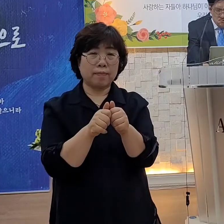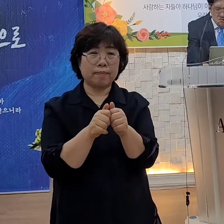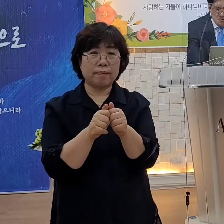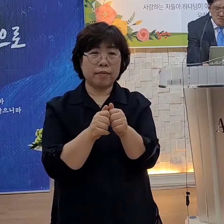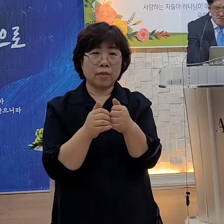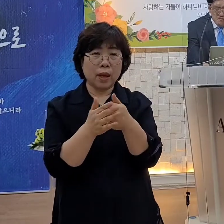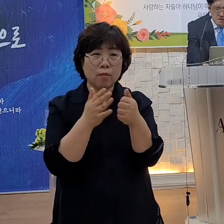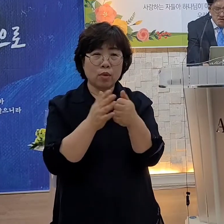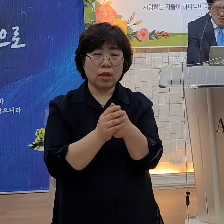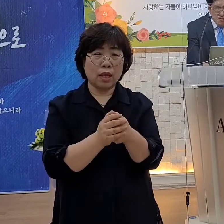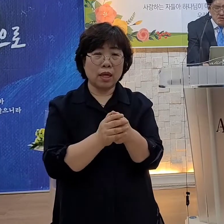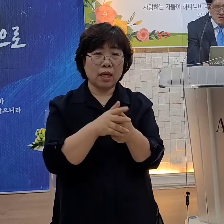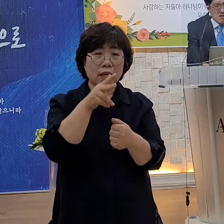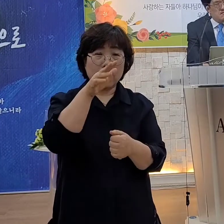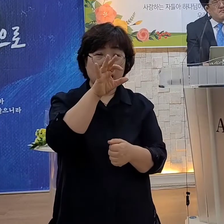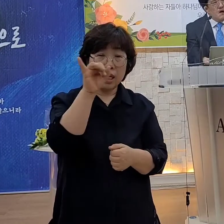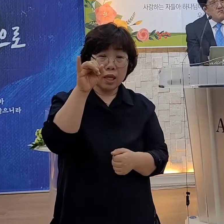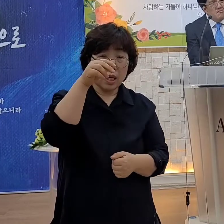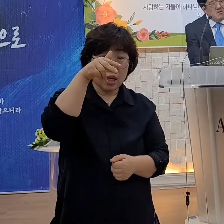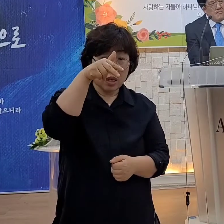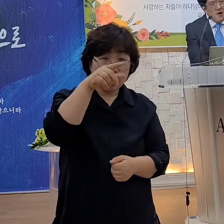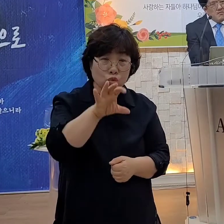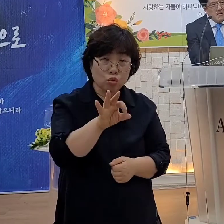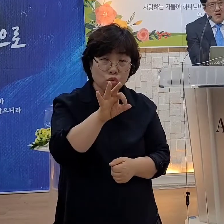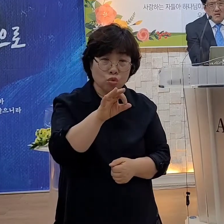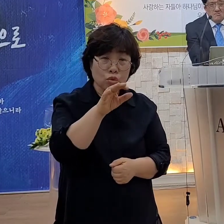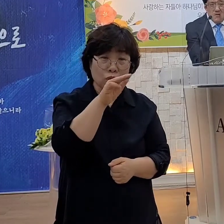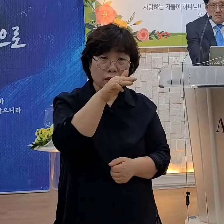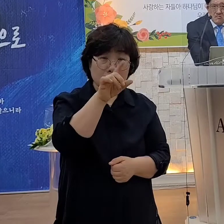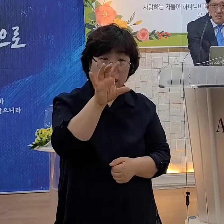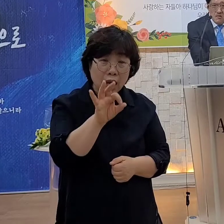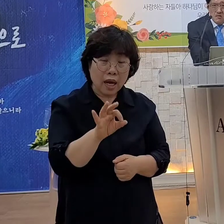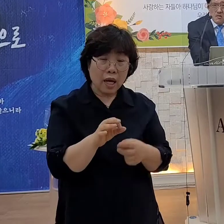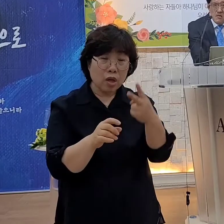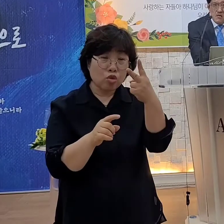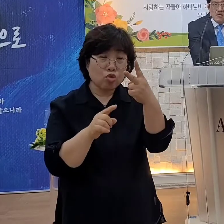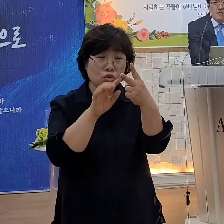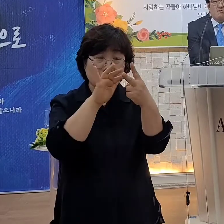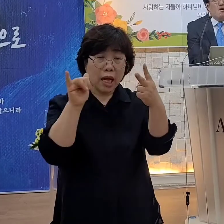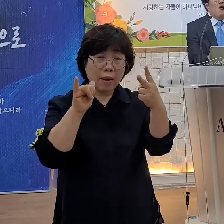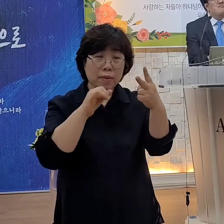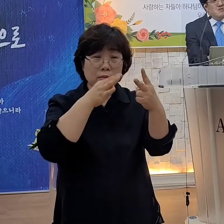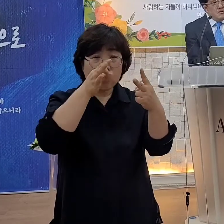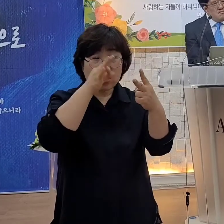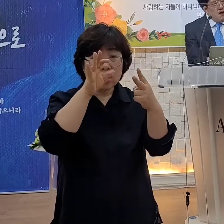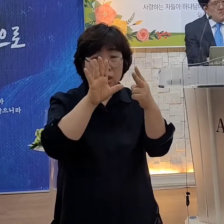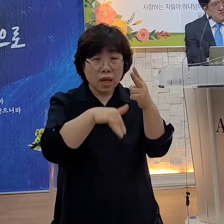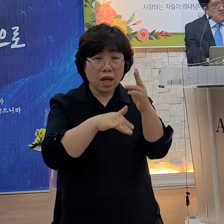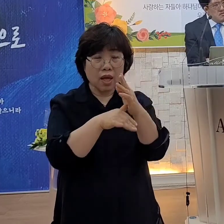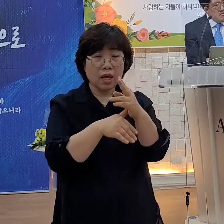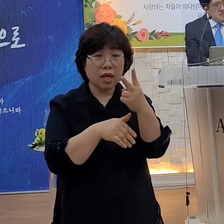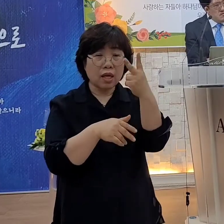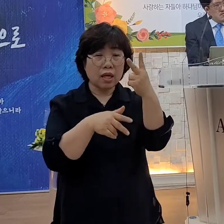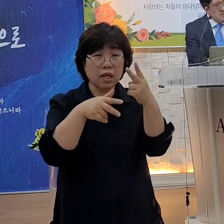둘이 다른 소리를 내요. 그래서 뭐가 나옵니까? 방금 제가 이걸 두 사람이 불렀으면 이걸 화음이 생겨요.